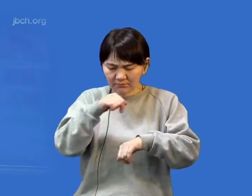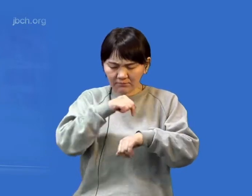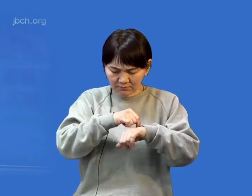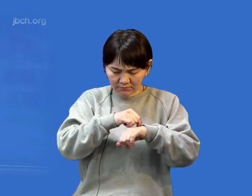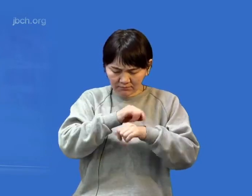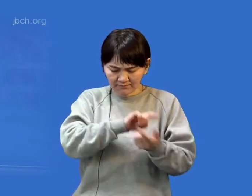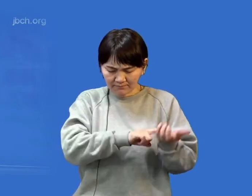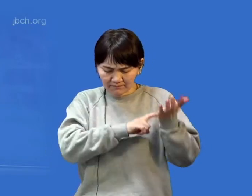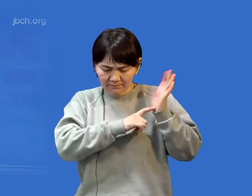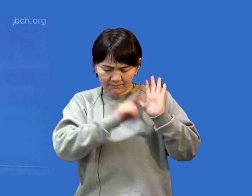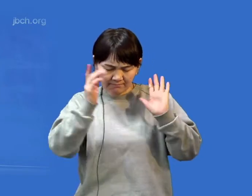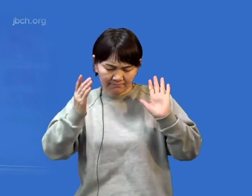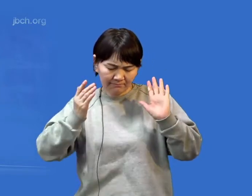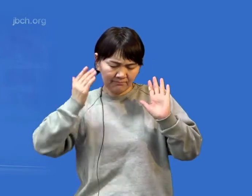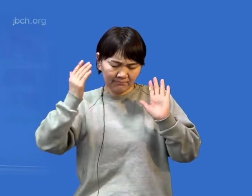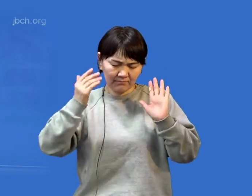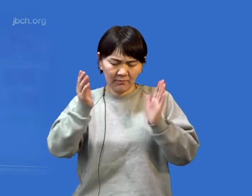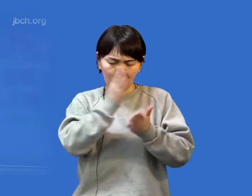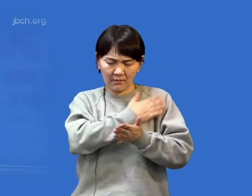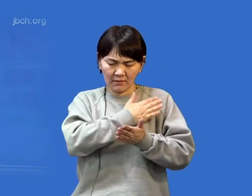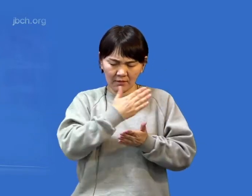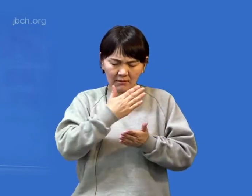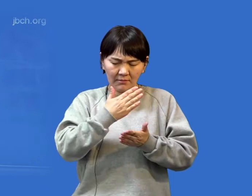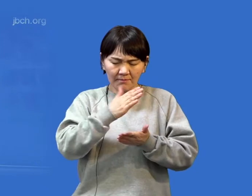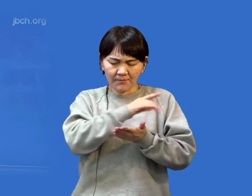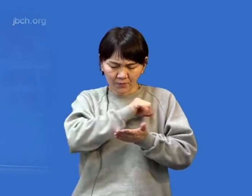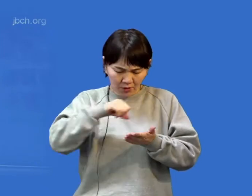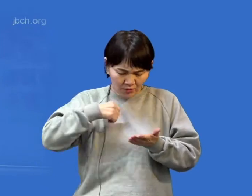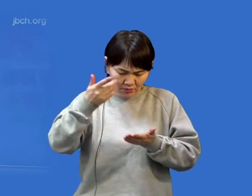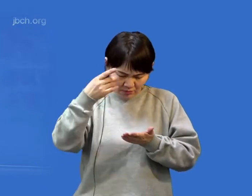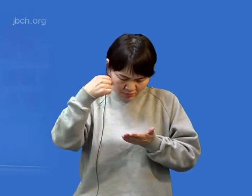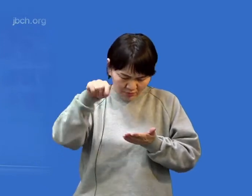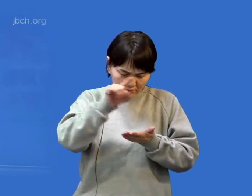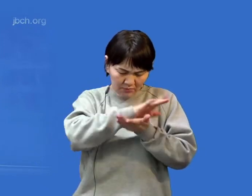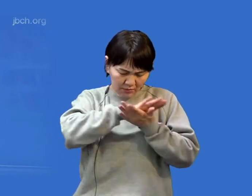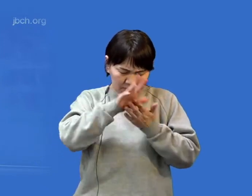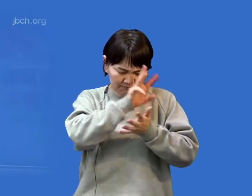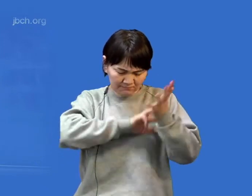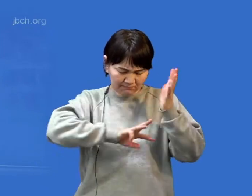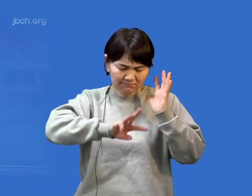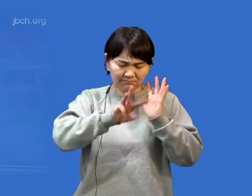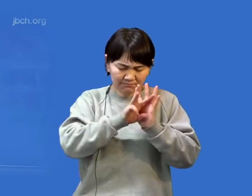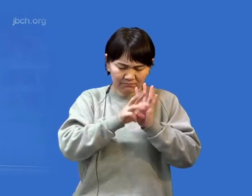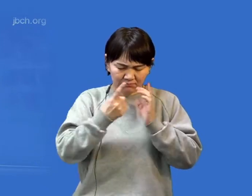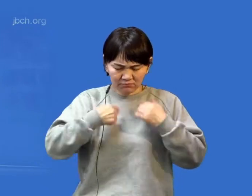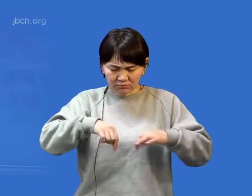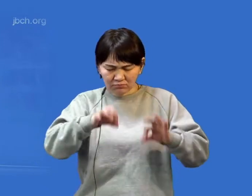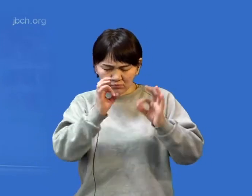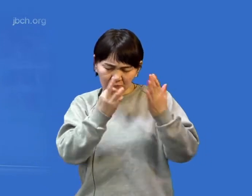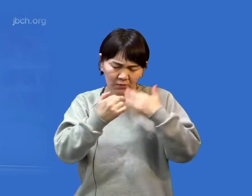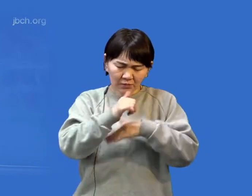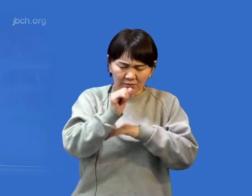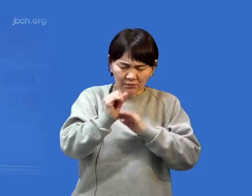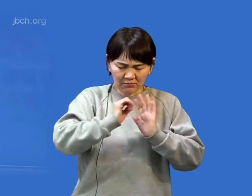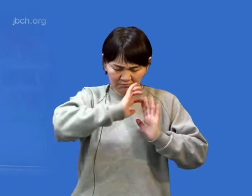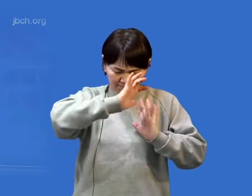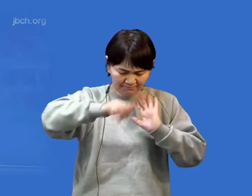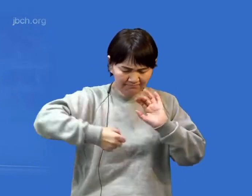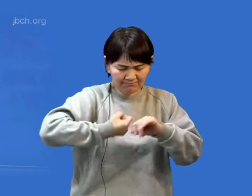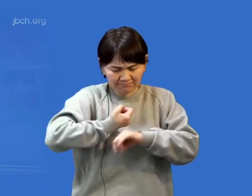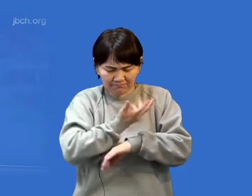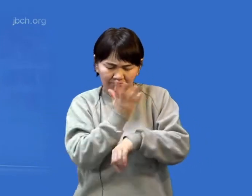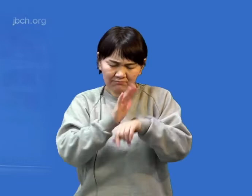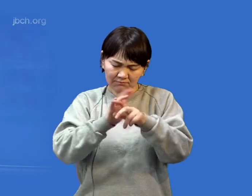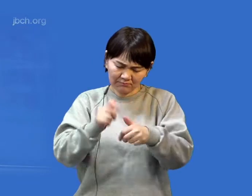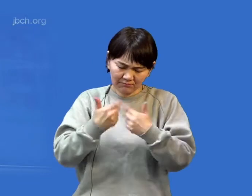илчлэн харуулгыг хүсэж байгаа өөрийн ариун хүсэл мөн бид бүхэн гарцаагүй хэрхэн үйлдэх ёстой тэдгээр зүйлсийг бидэнд заан сургаарай.